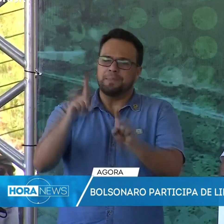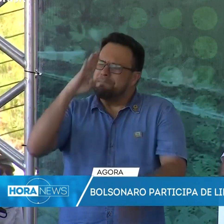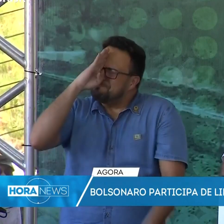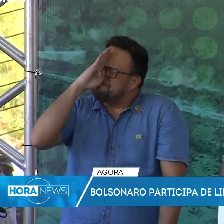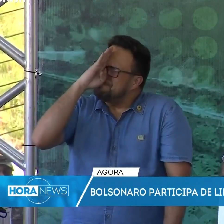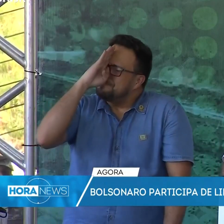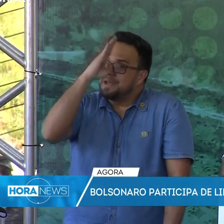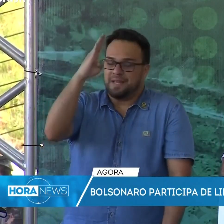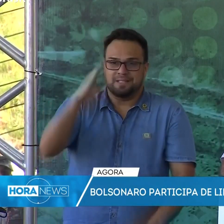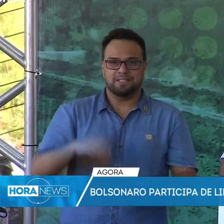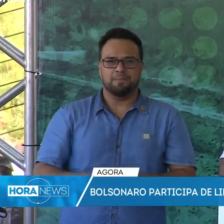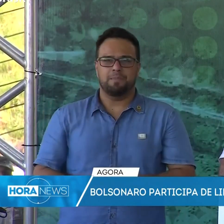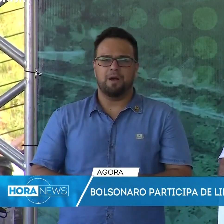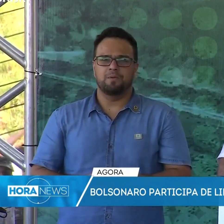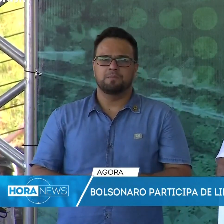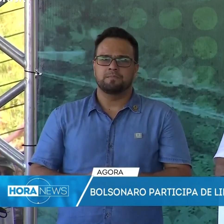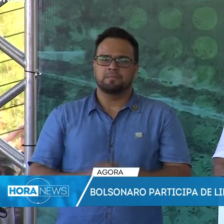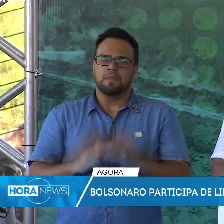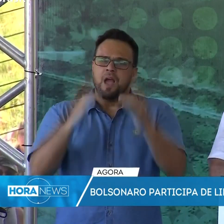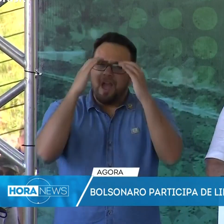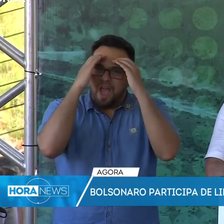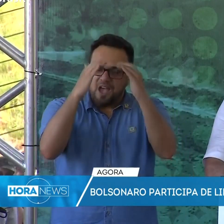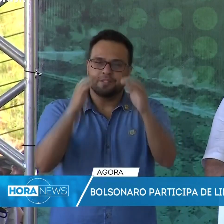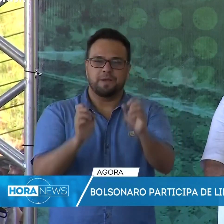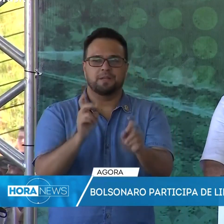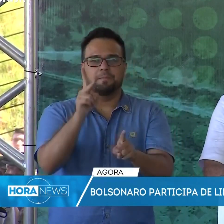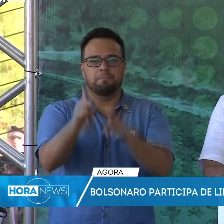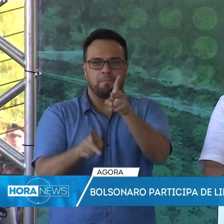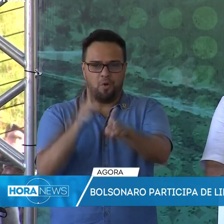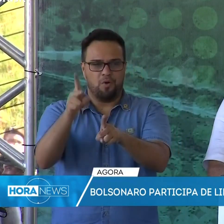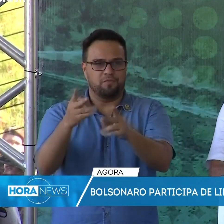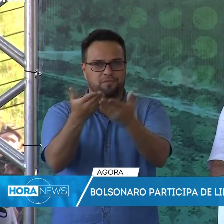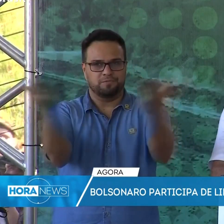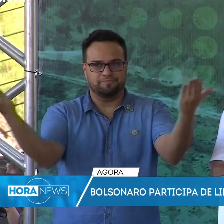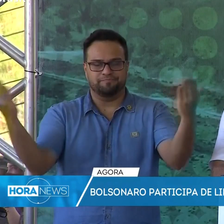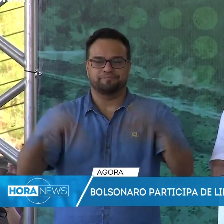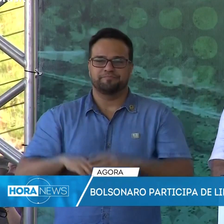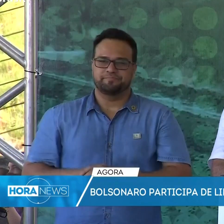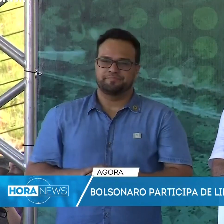Acima de tudo, deve lealdade ao seu povo.